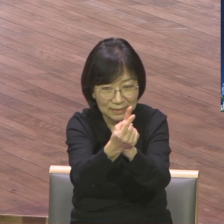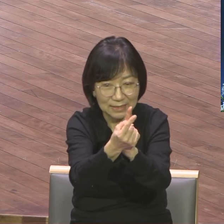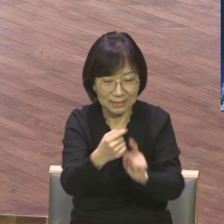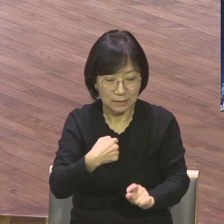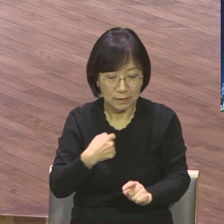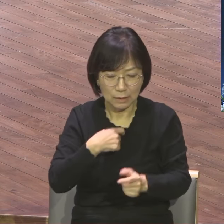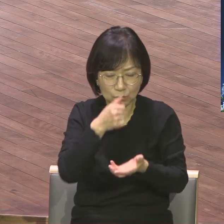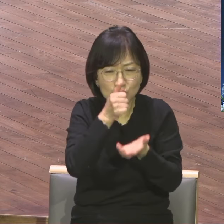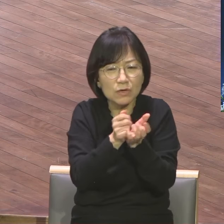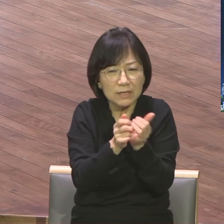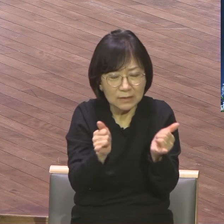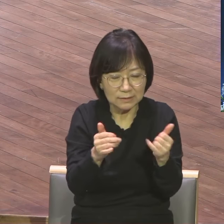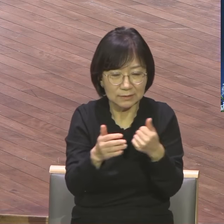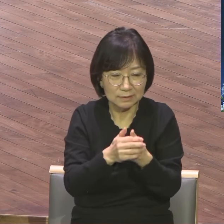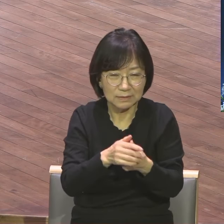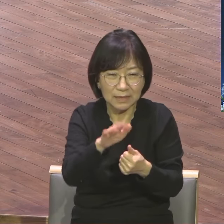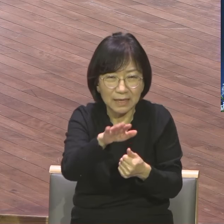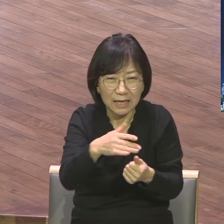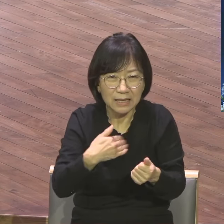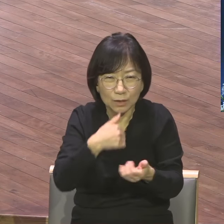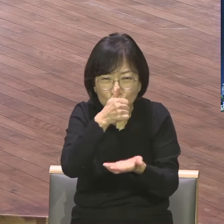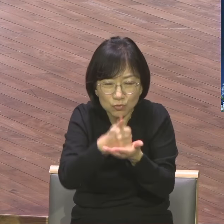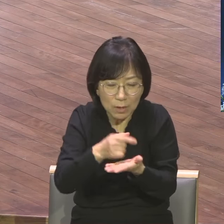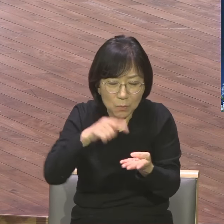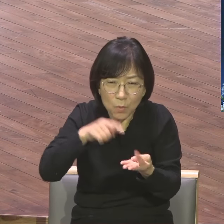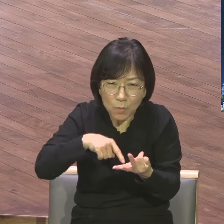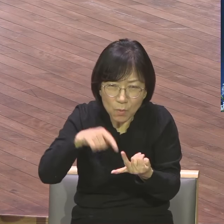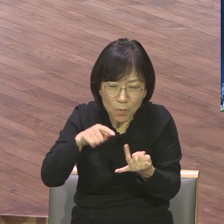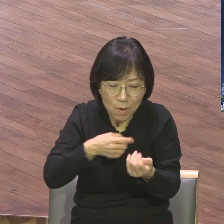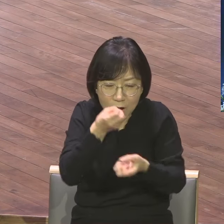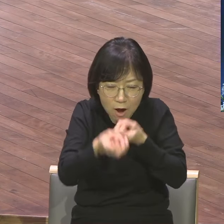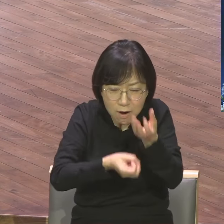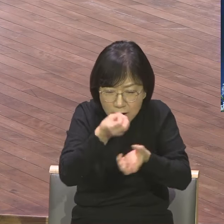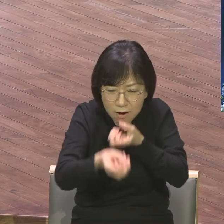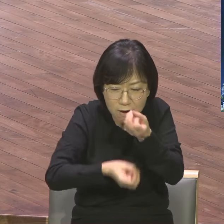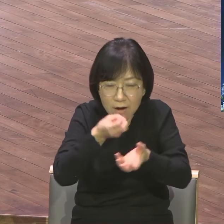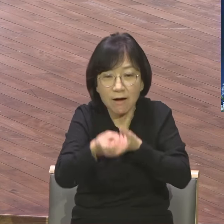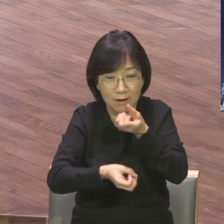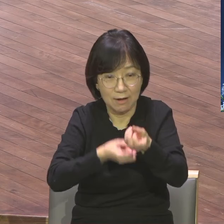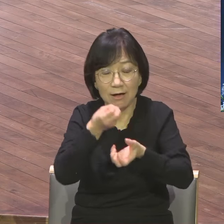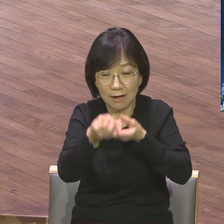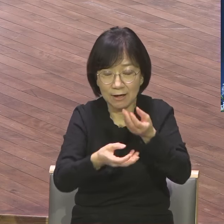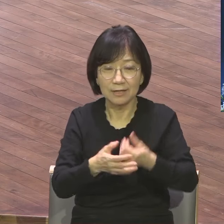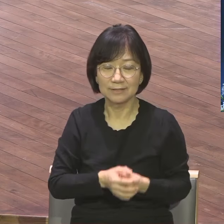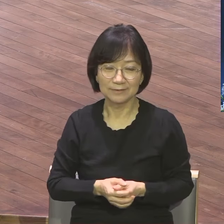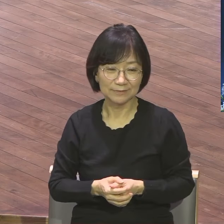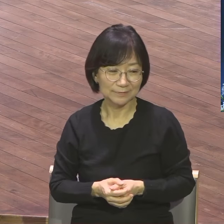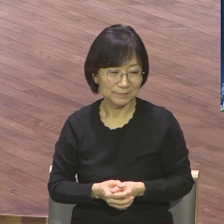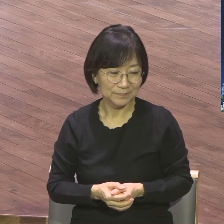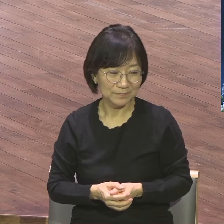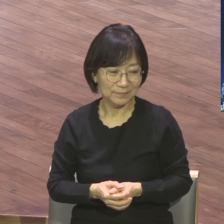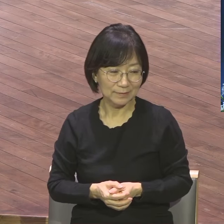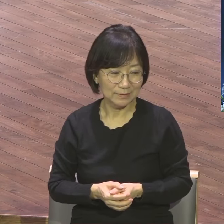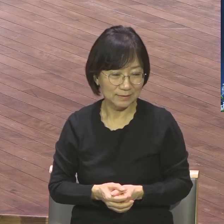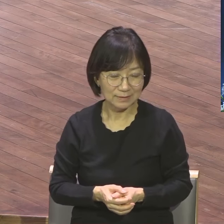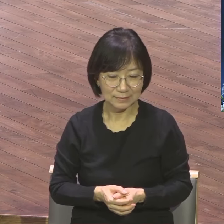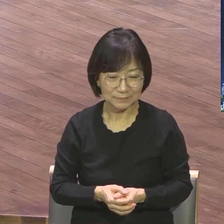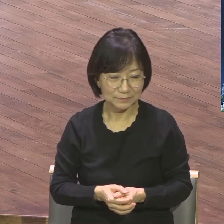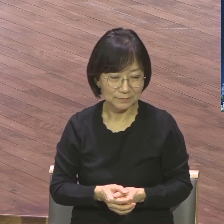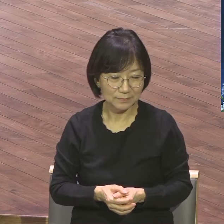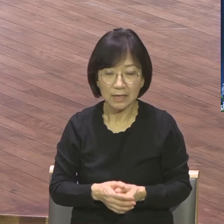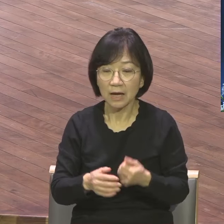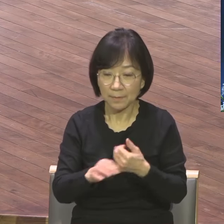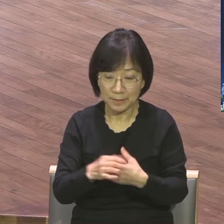사람은 제사장 앞에 자기 죄를 고백해요. 그게 회개입니다. 그리고 어떻게 합니까? 자기가